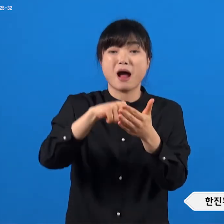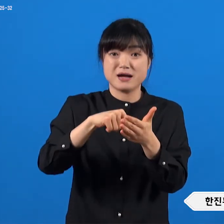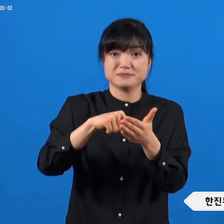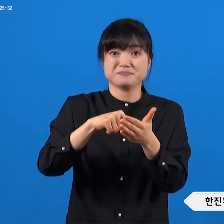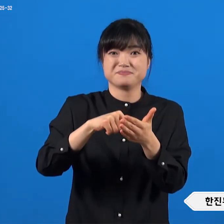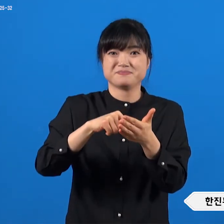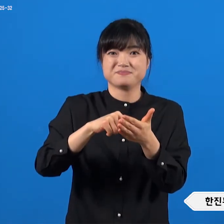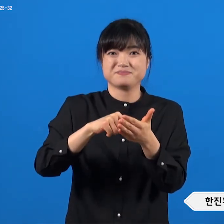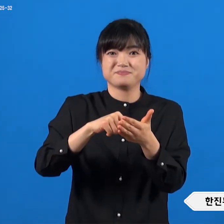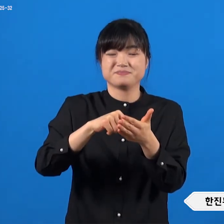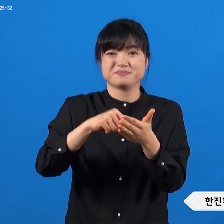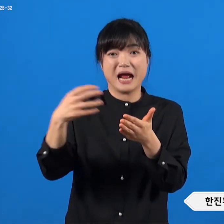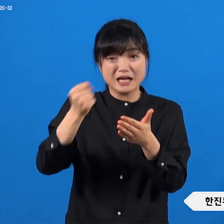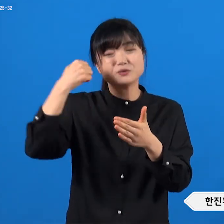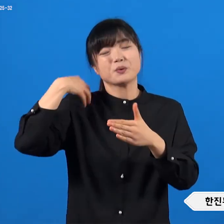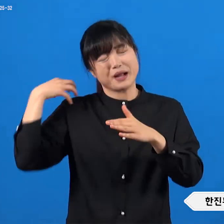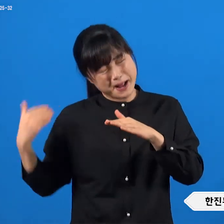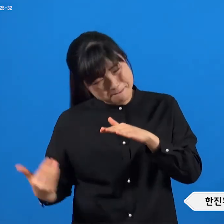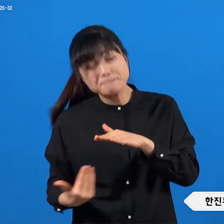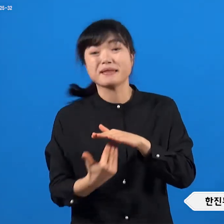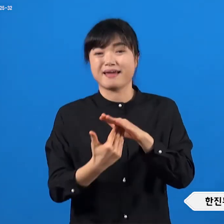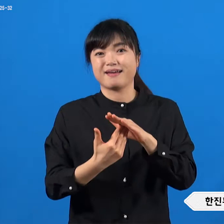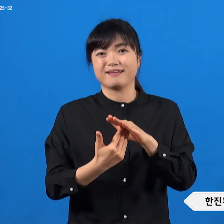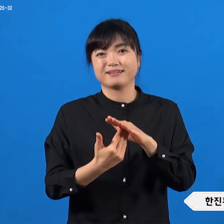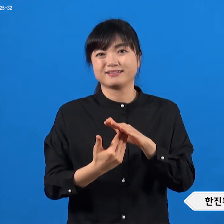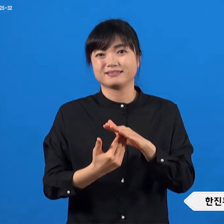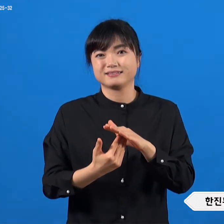마음으로 감당하는 것입니다.